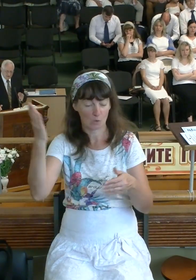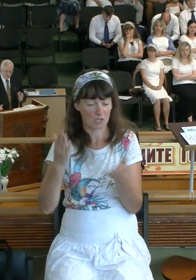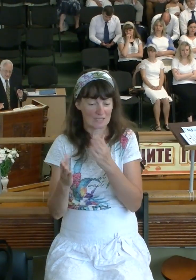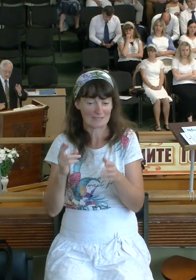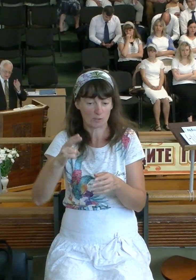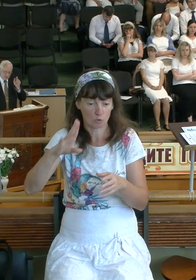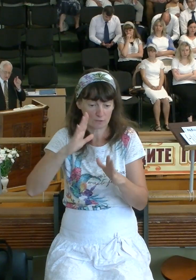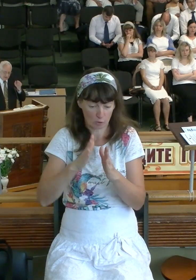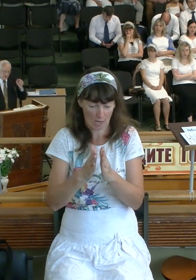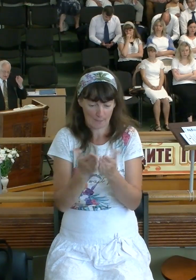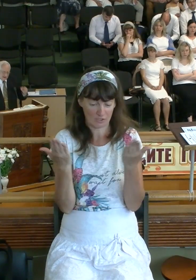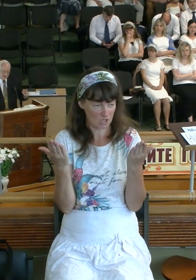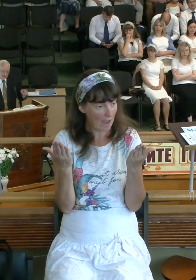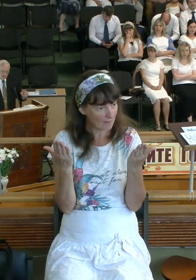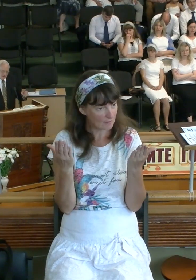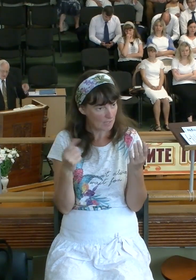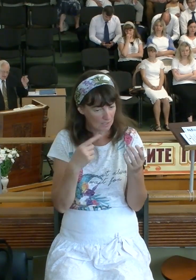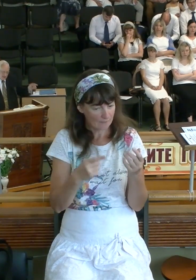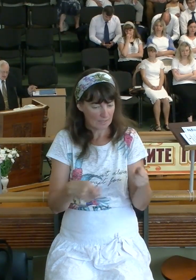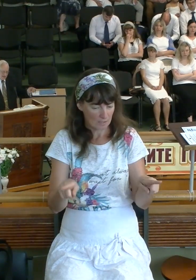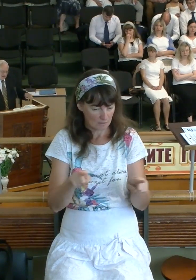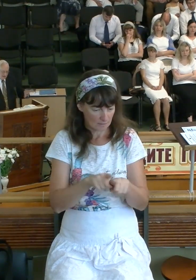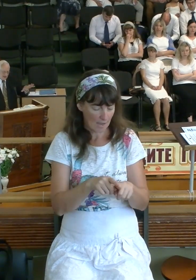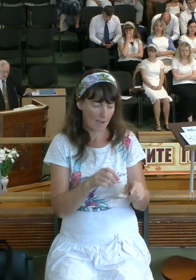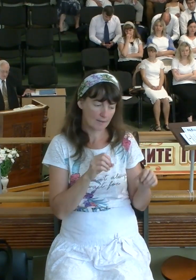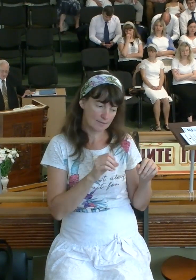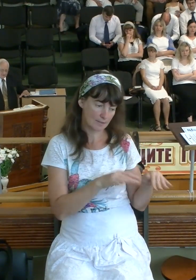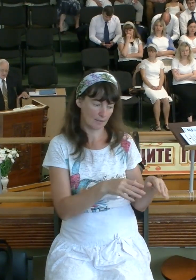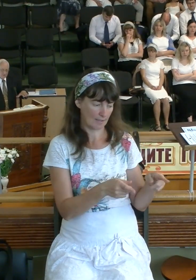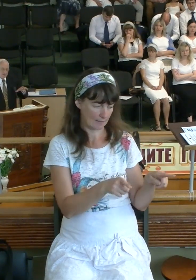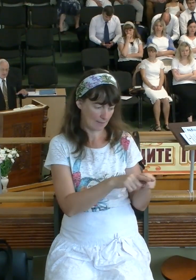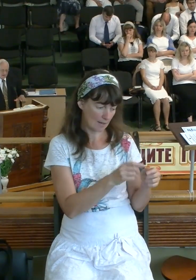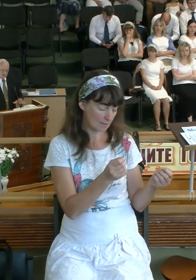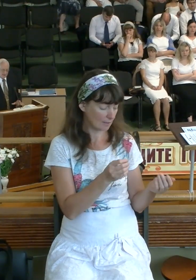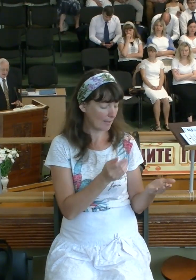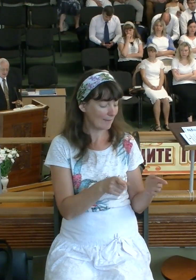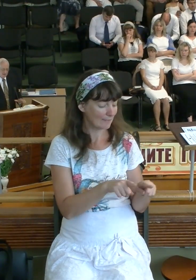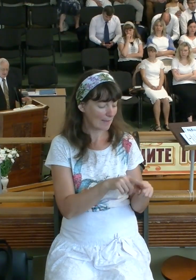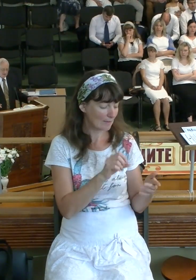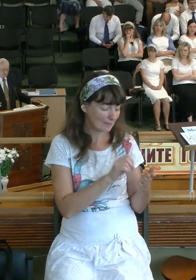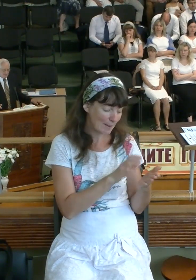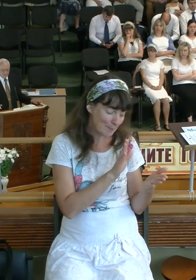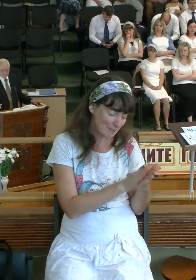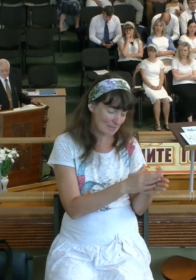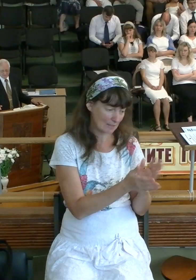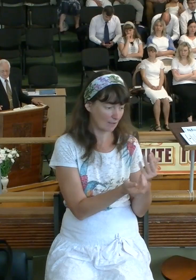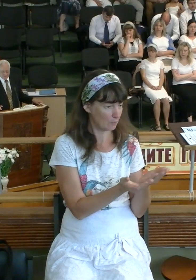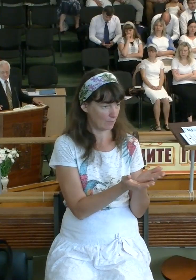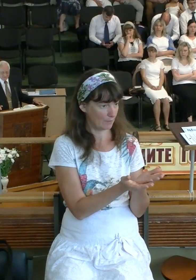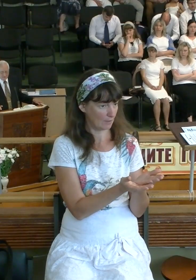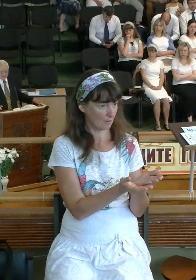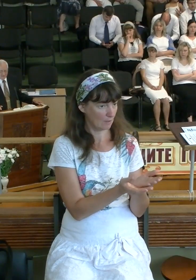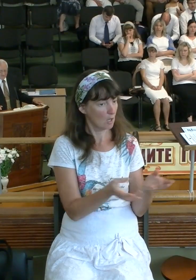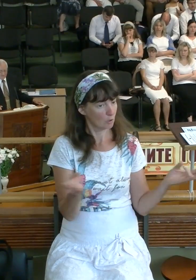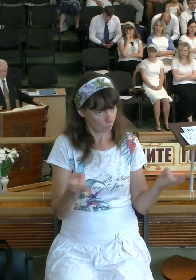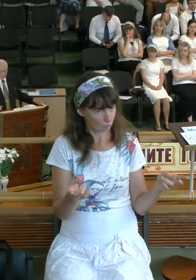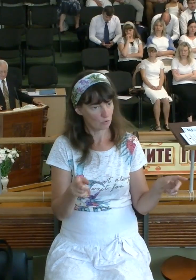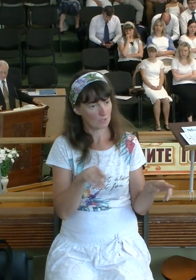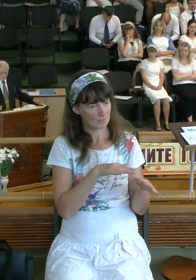обличает, и если он говорит, а так делай, так написано, то делай. Дух Святой